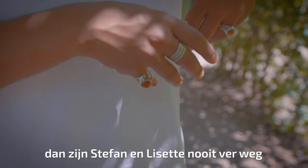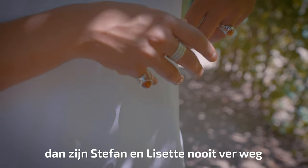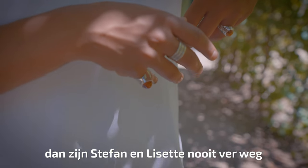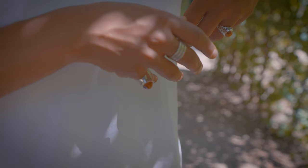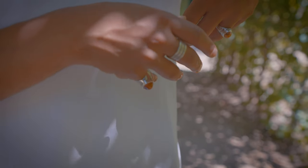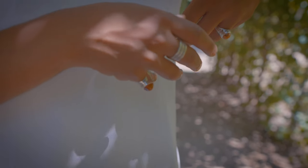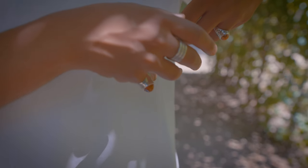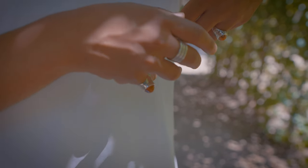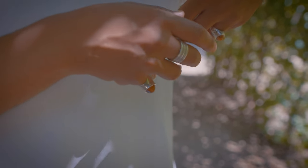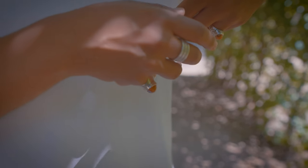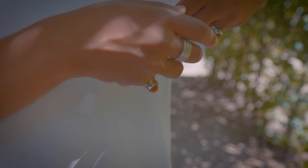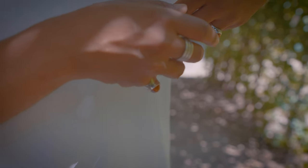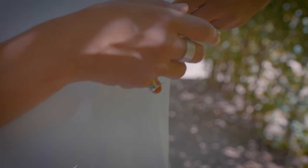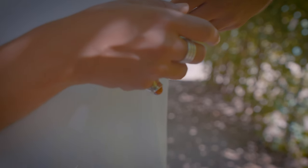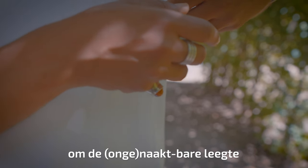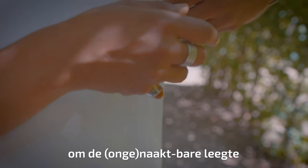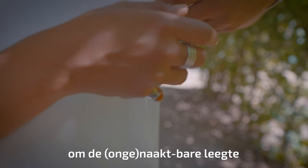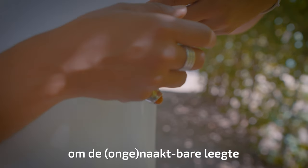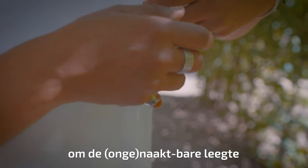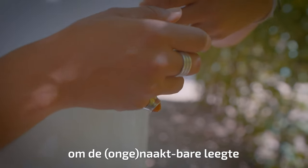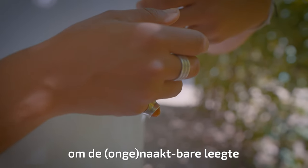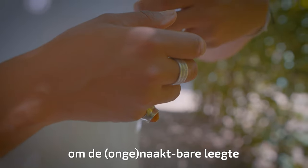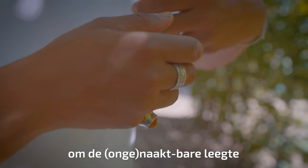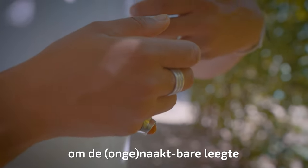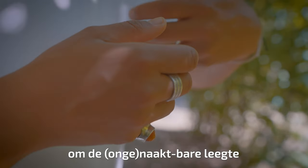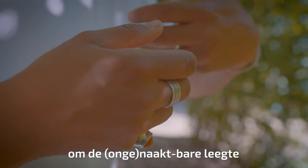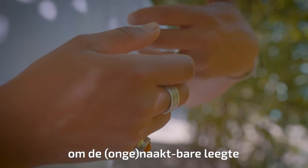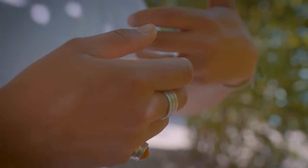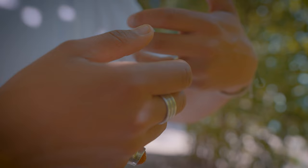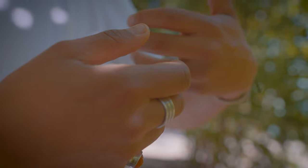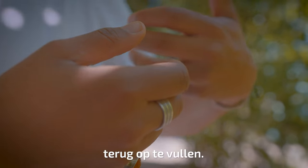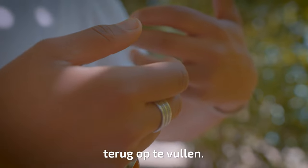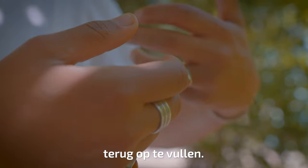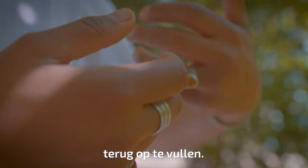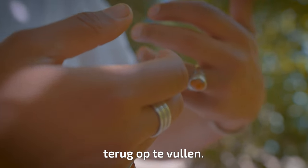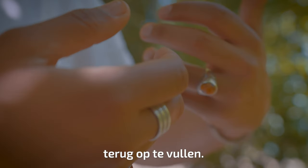weg. Om de ongenaakbare leegte terug op te vullen.